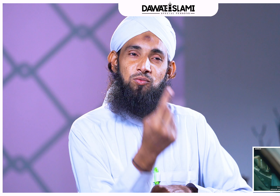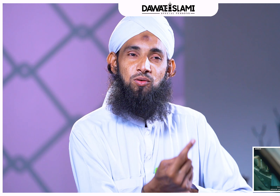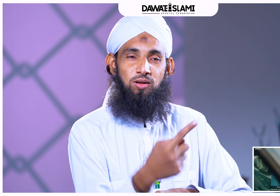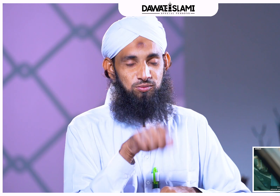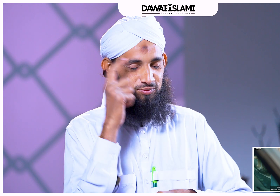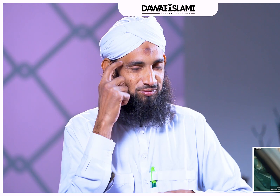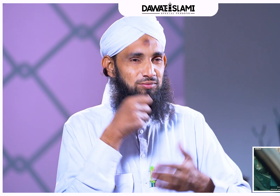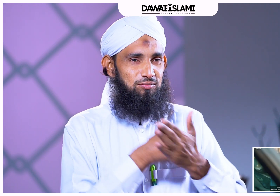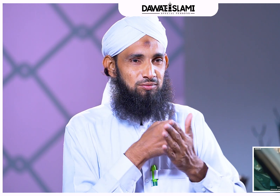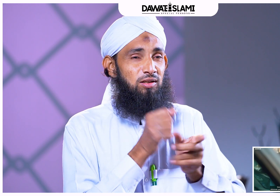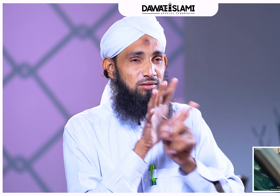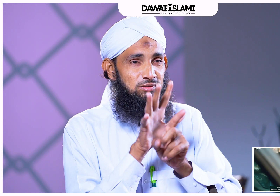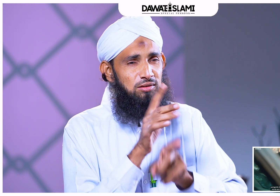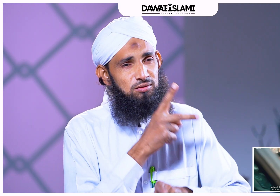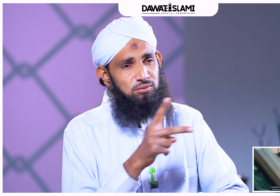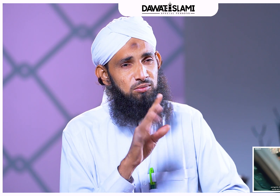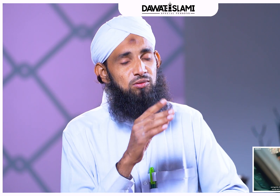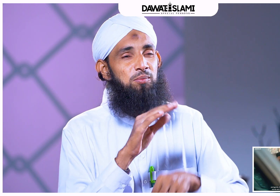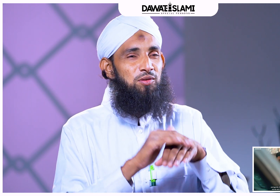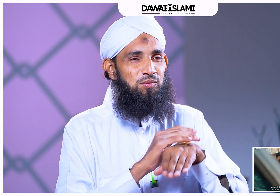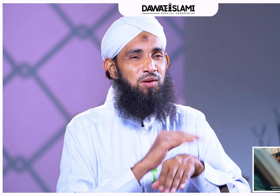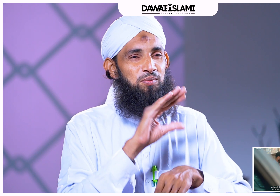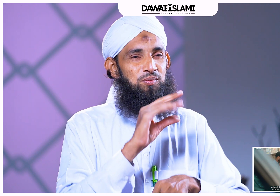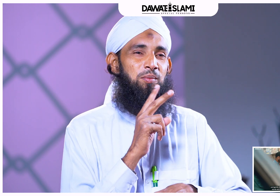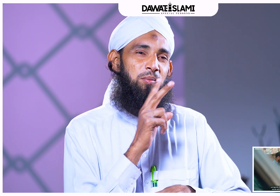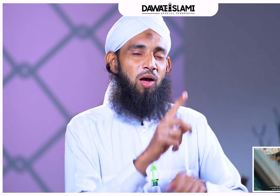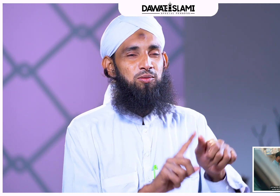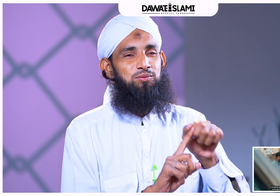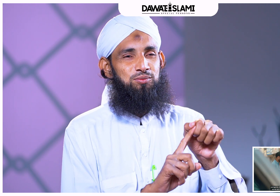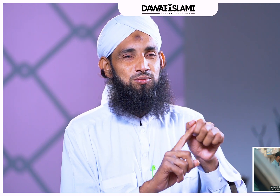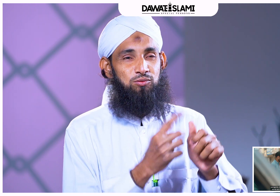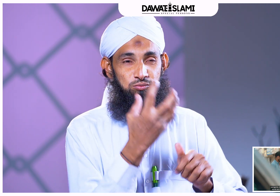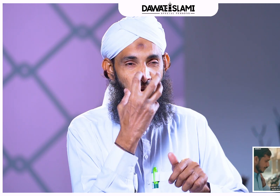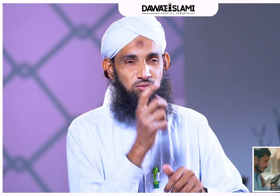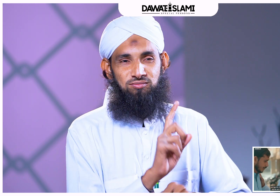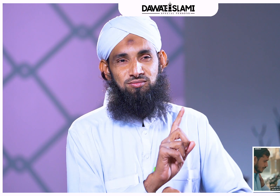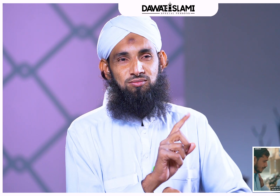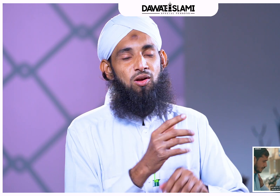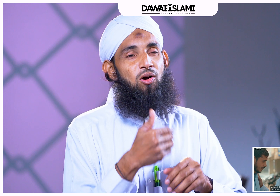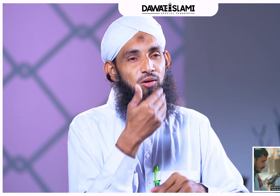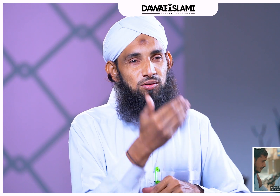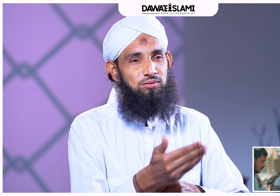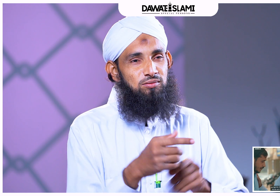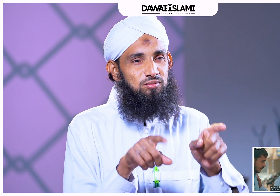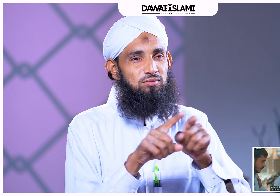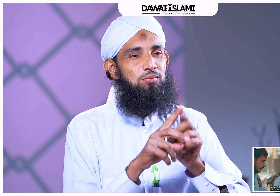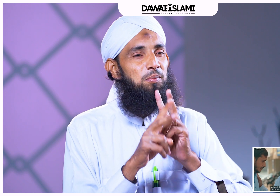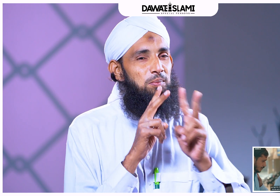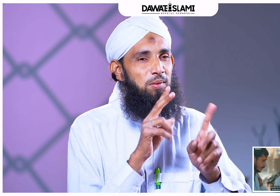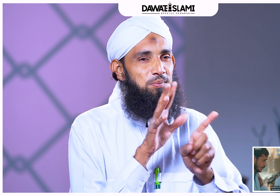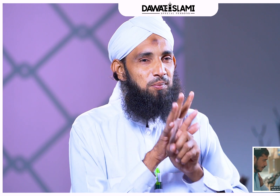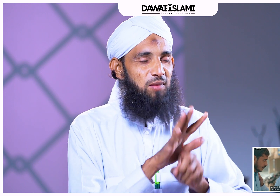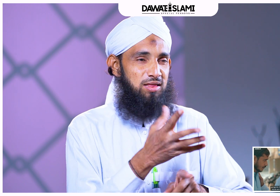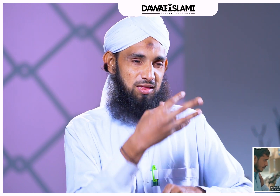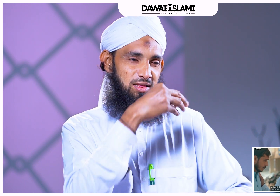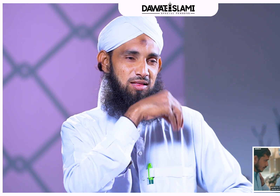بھی آپ کسی کی اصلاح کریں تو اتنے پیارے اور نرم انداز سے کریں کہ سامنے والے کو آپ کی کوئی بات بری بھی نہ لگے اور آپ کی طرف سے کی جانے والی